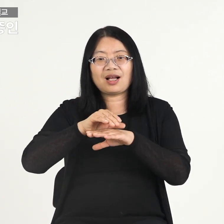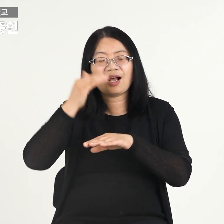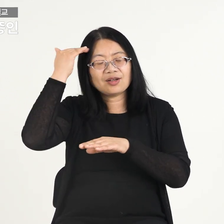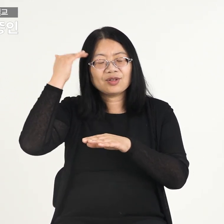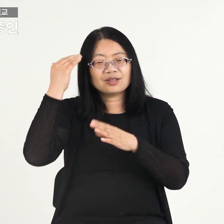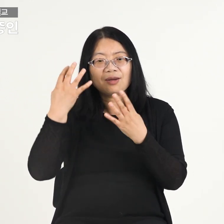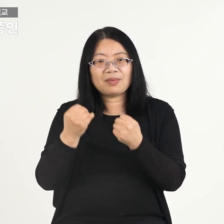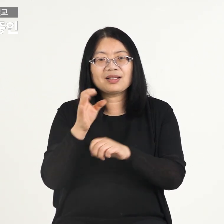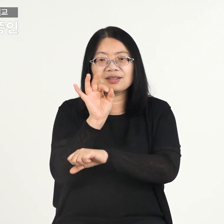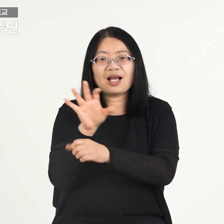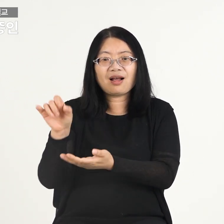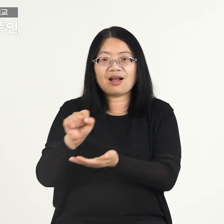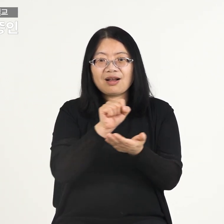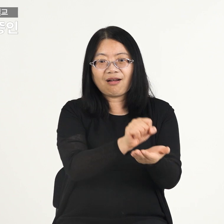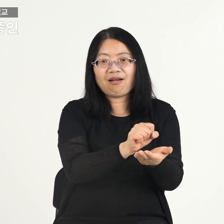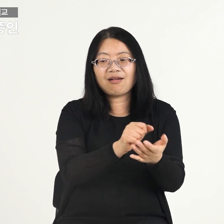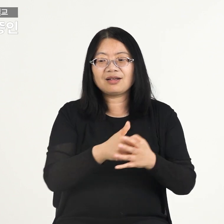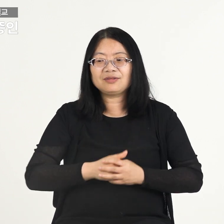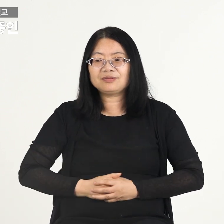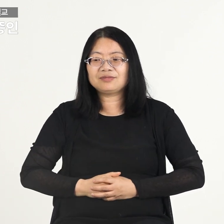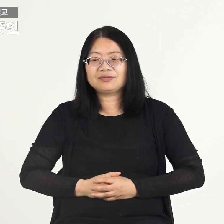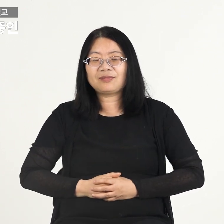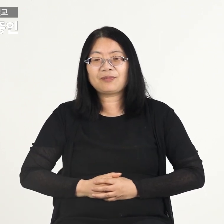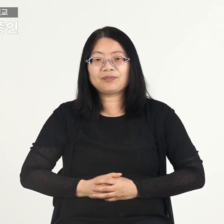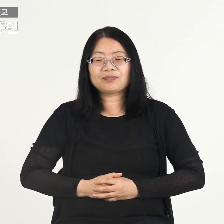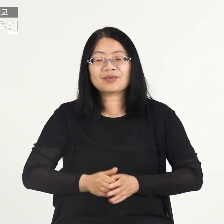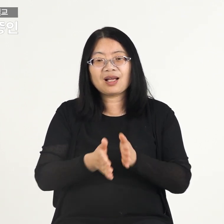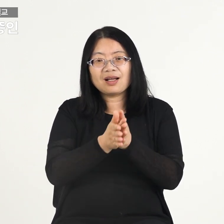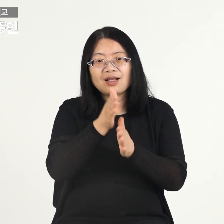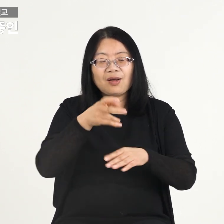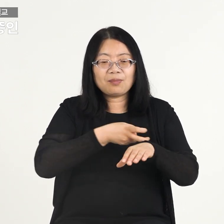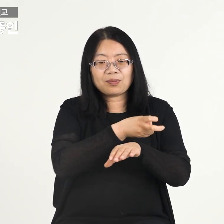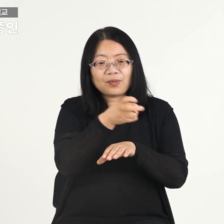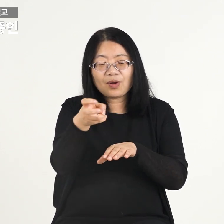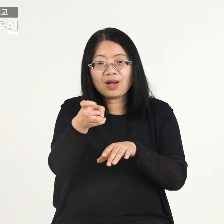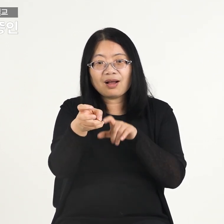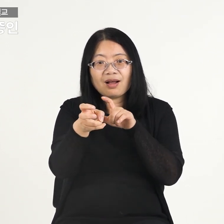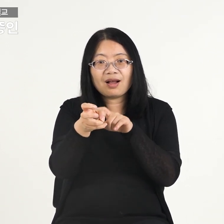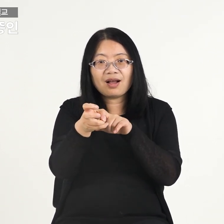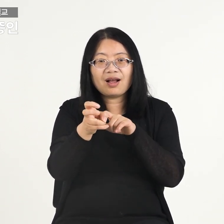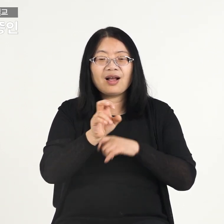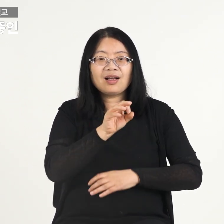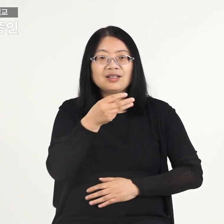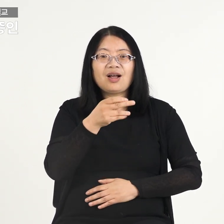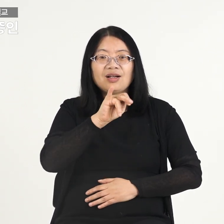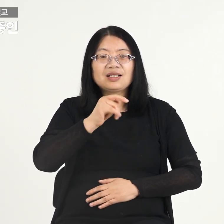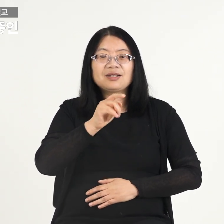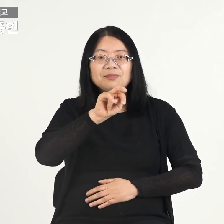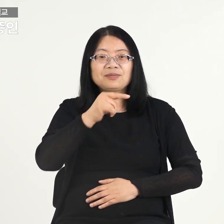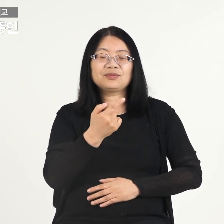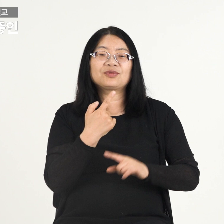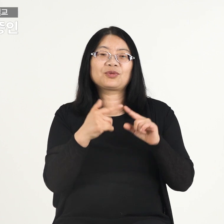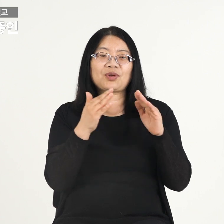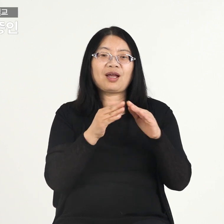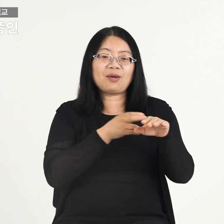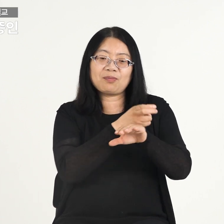수입해 놨습니다. 근데 시내 버스 한 대가 지나가는데 열린문교회 버스가